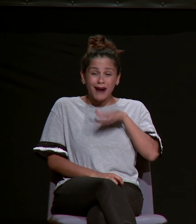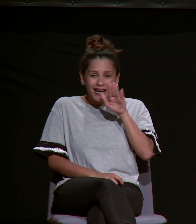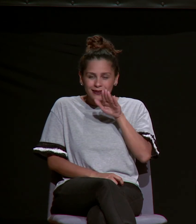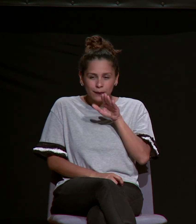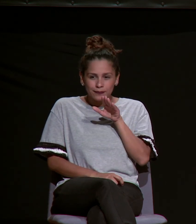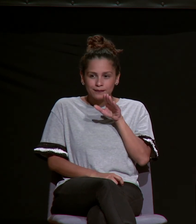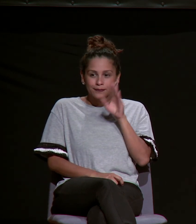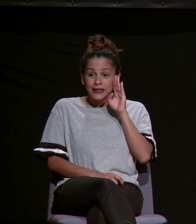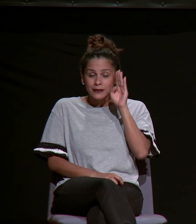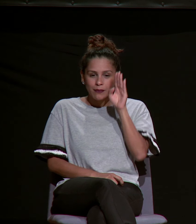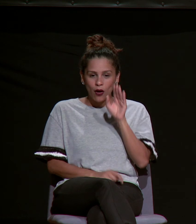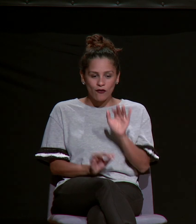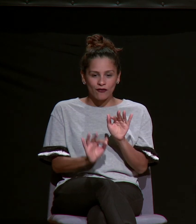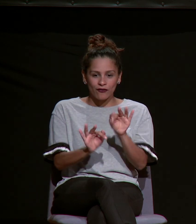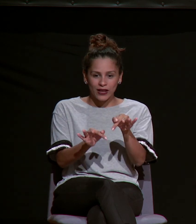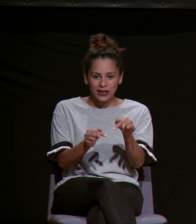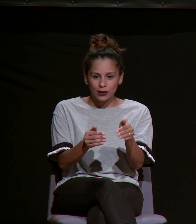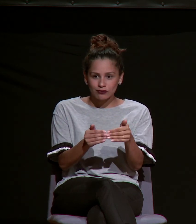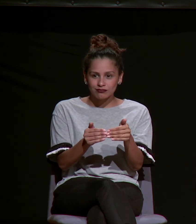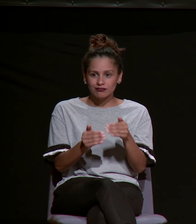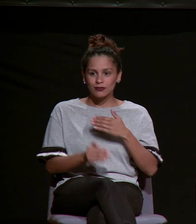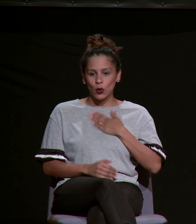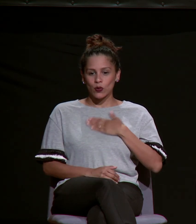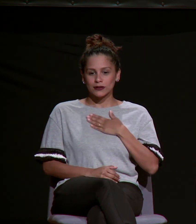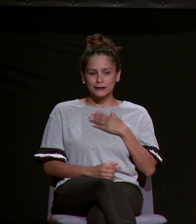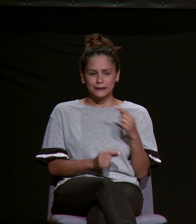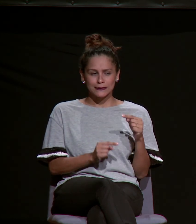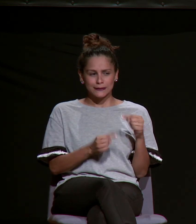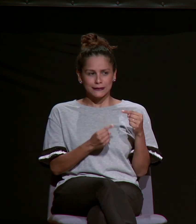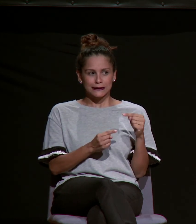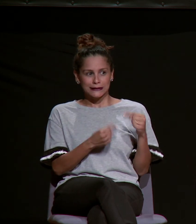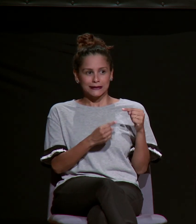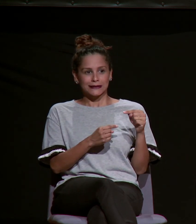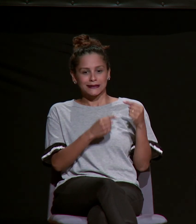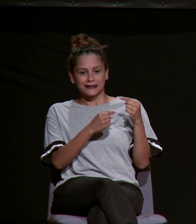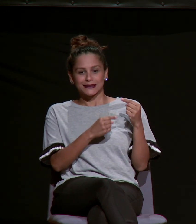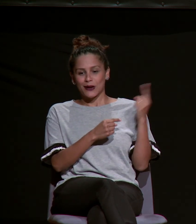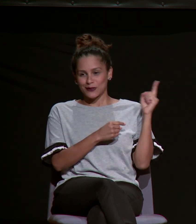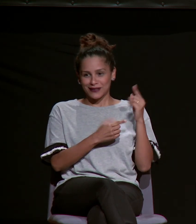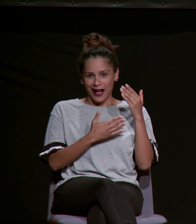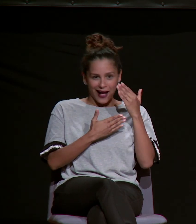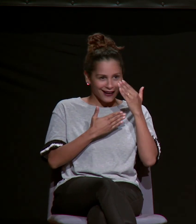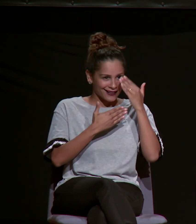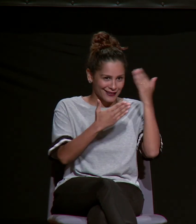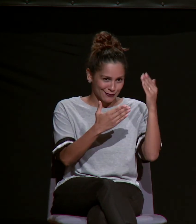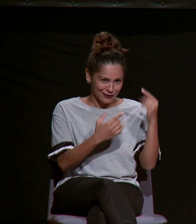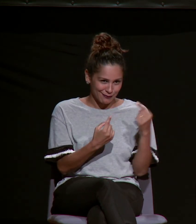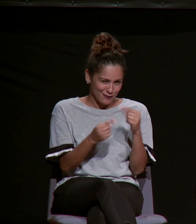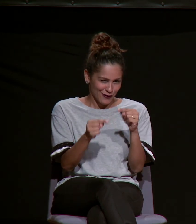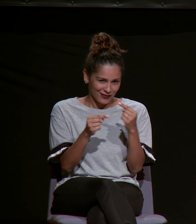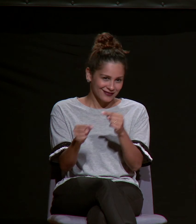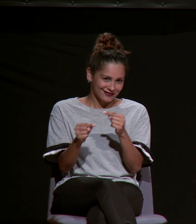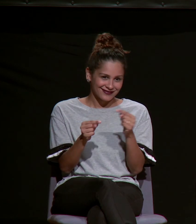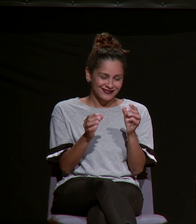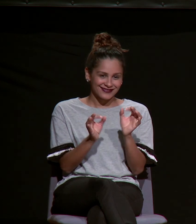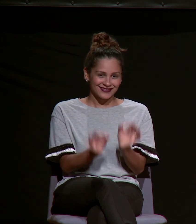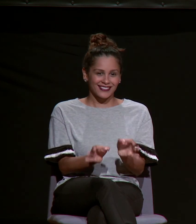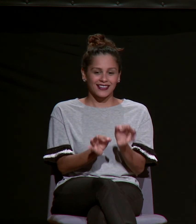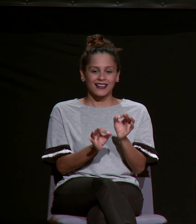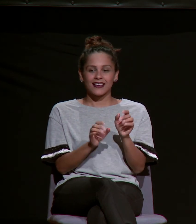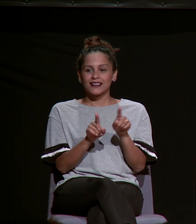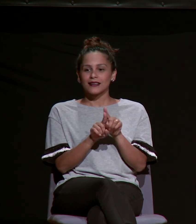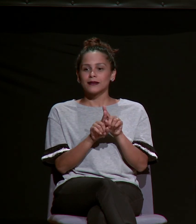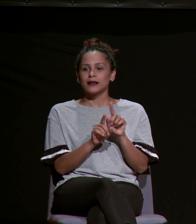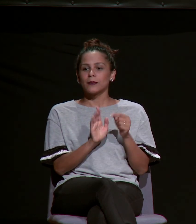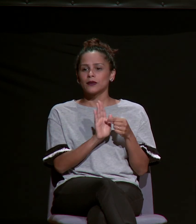muito provocativo, né? Os seus agradecimentos que você traz, inclusive essa questão que você levanta do livro do Renato